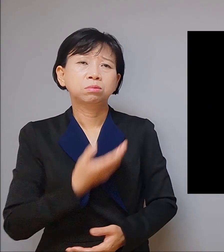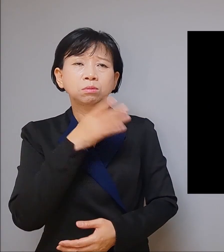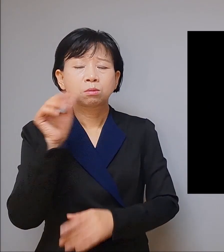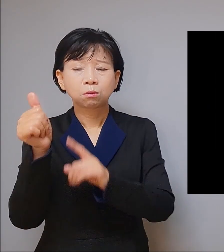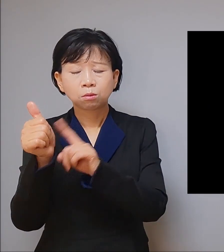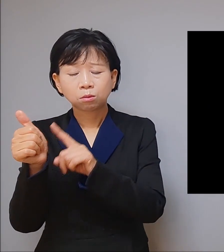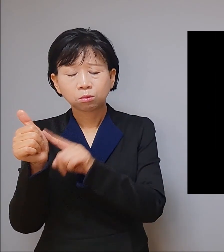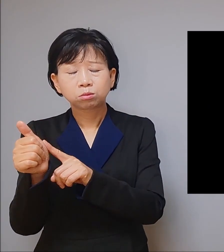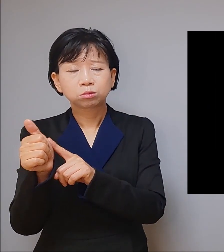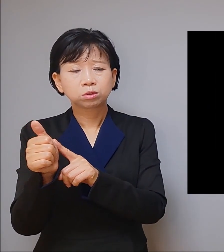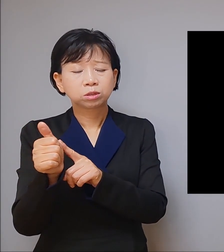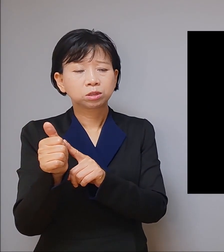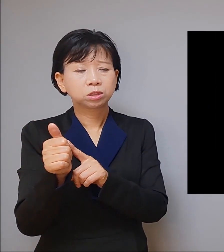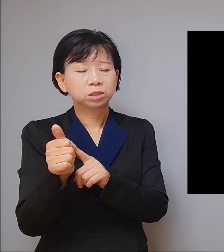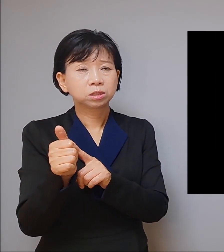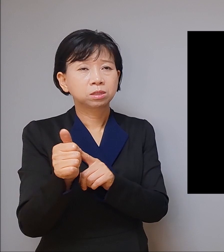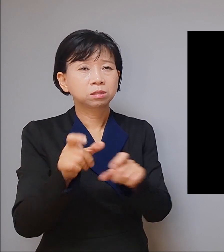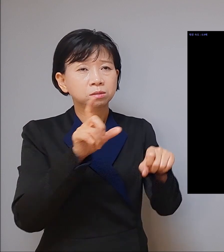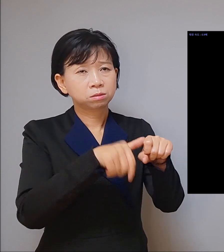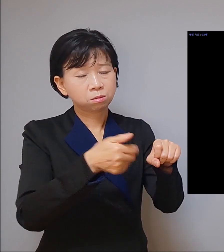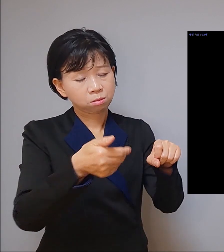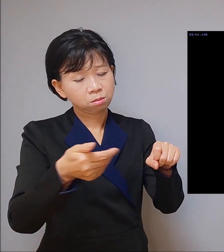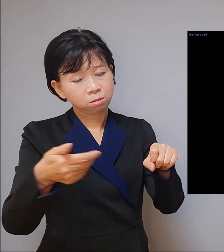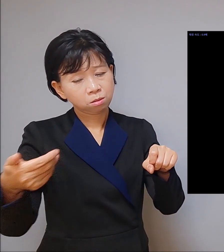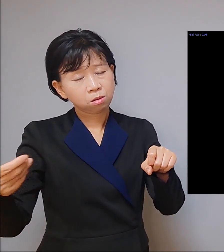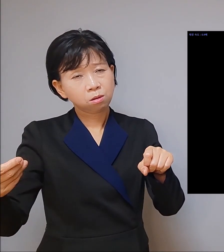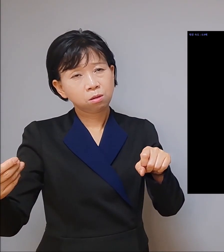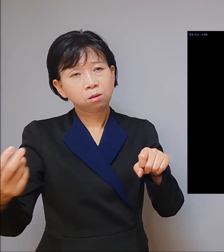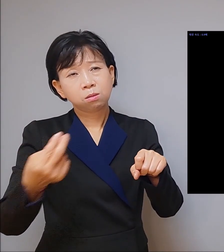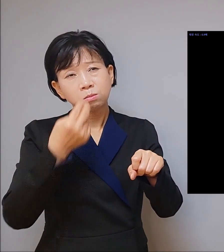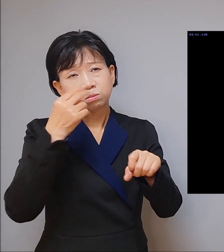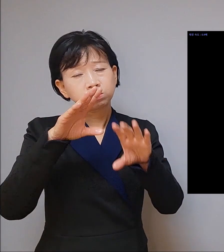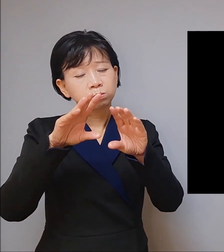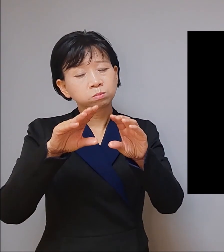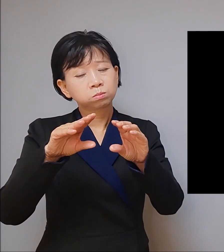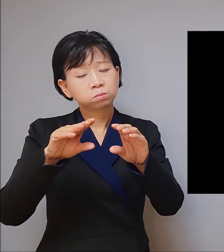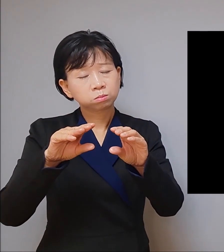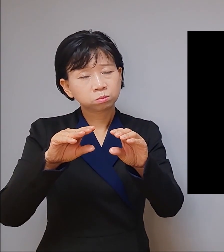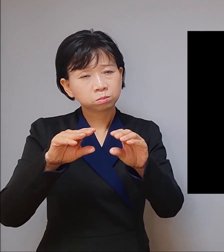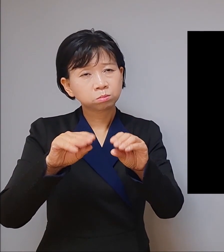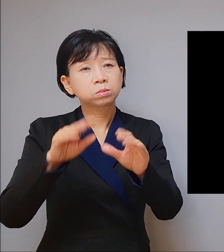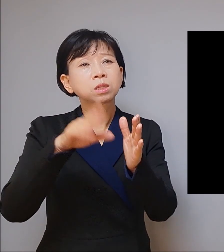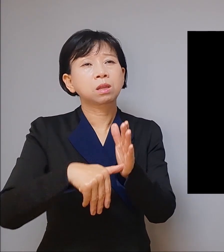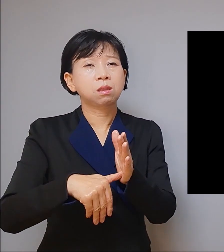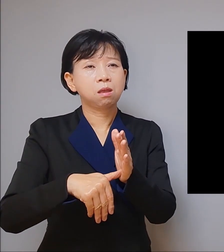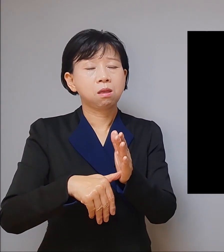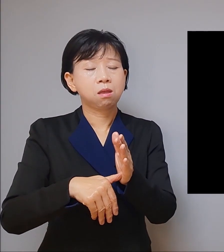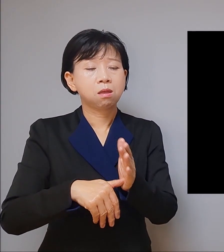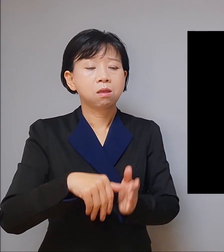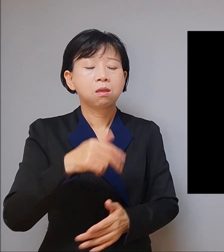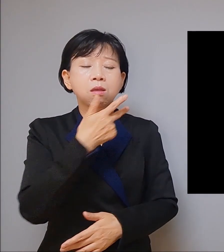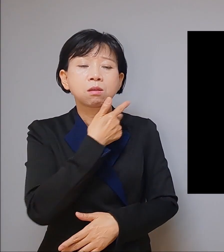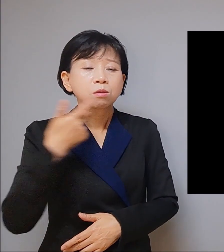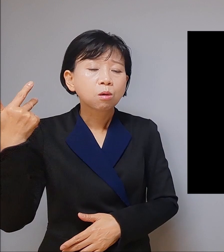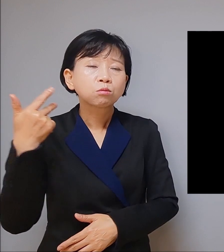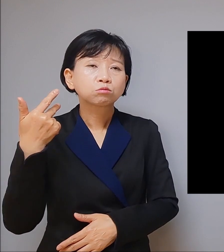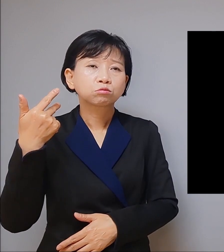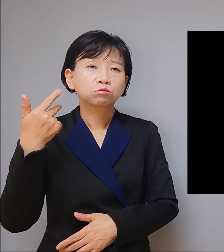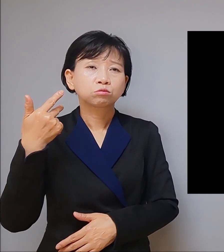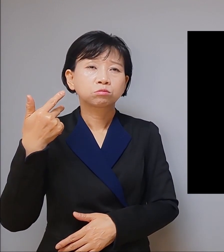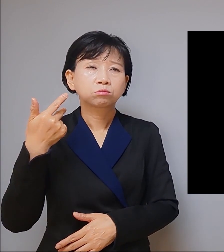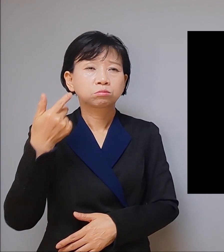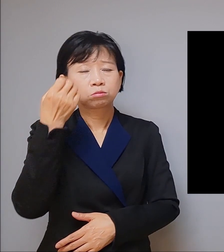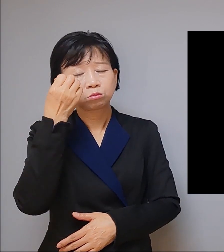노인이 탄 세월의 열차가 시야에서 사라질 때쯤 영국 런던에서 신기한 일이 일어납니다.